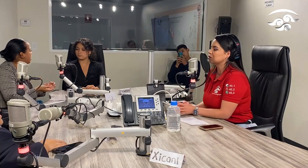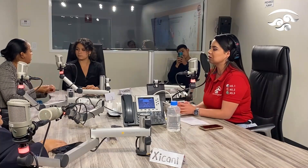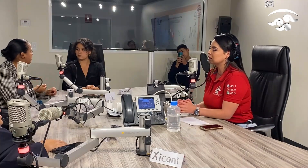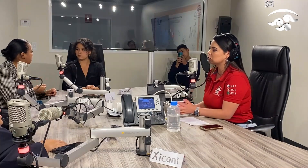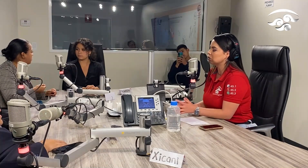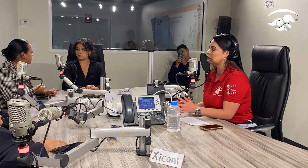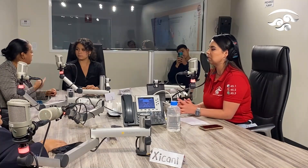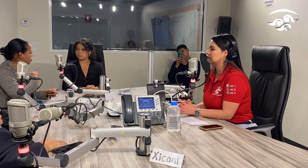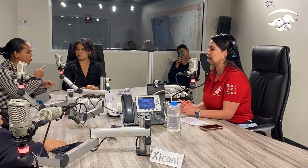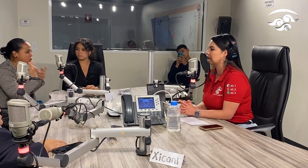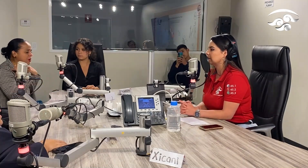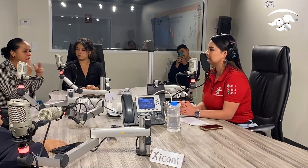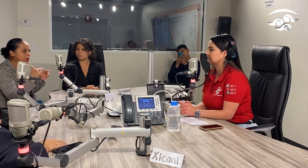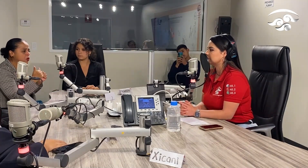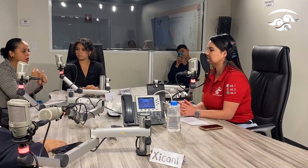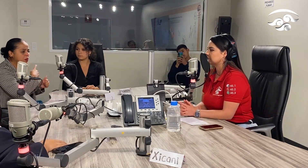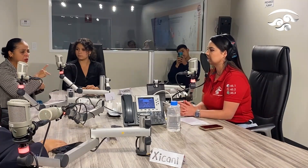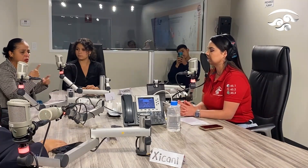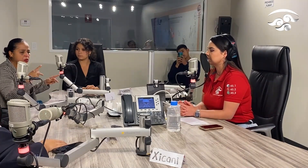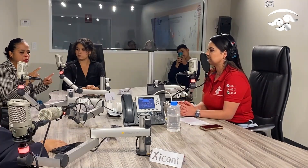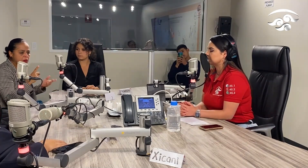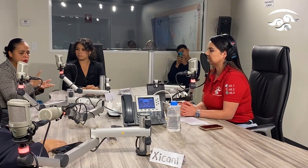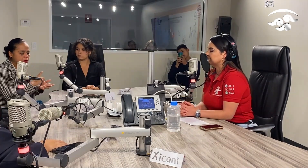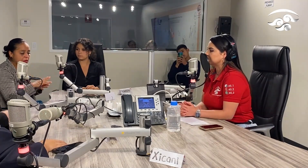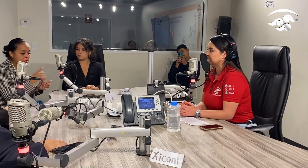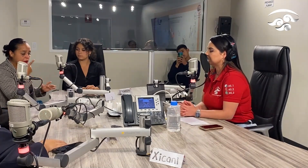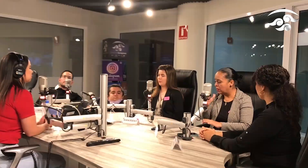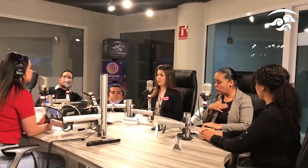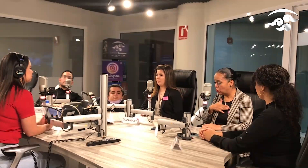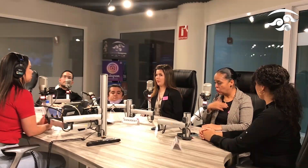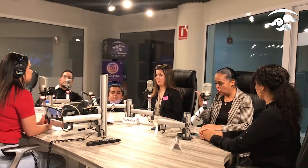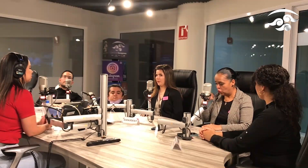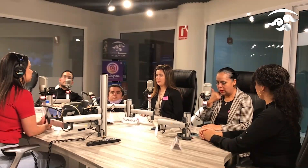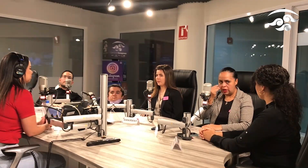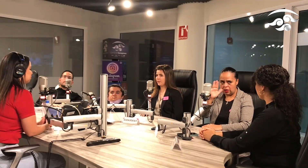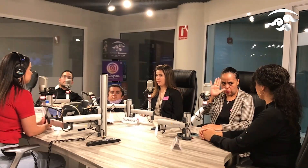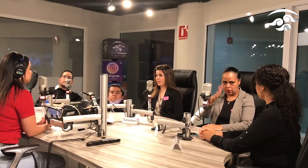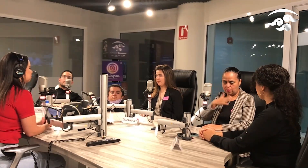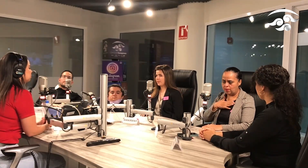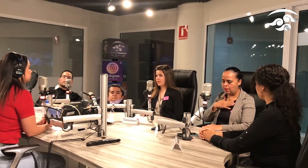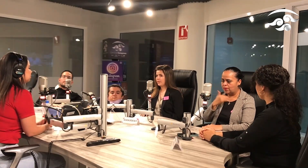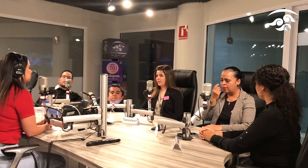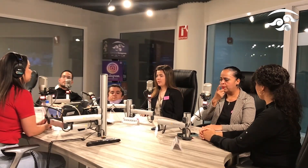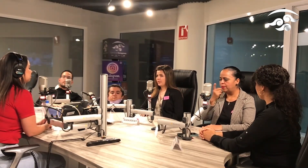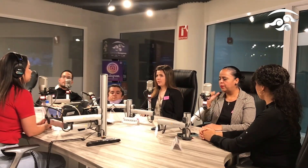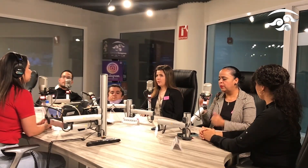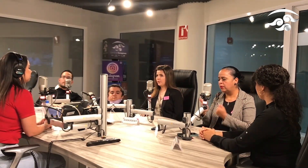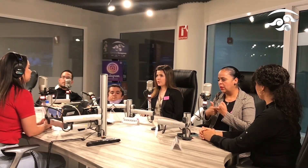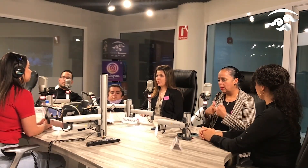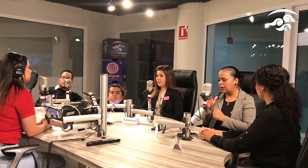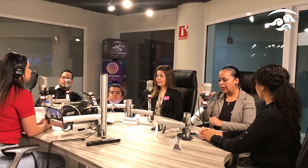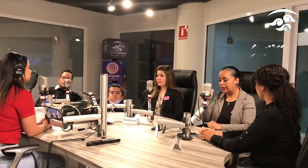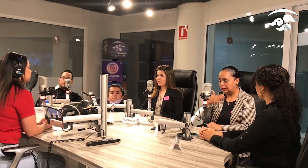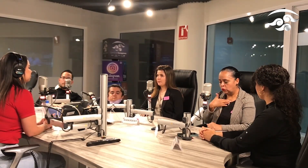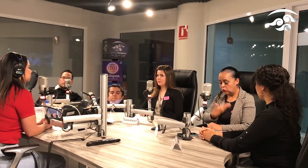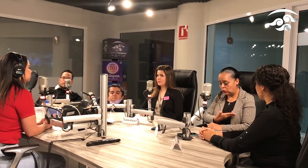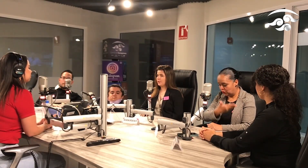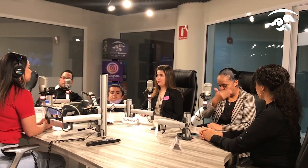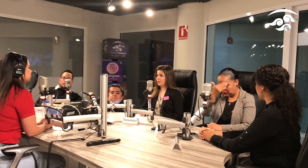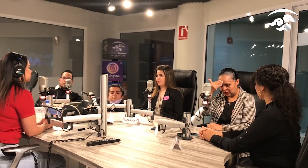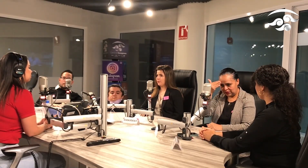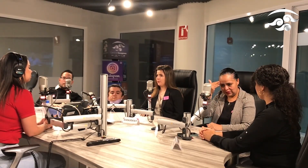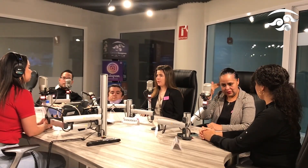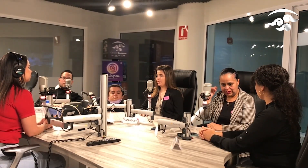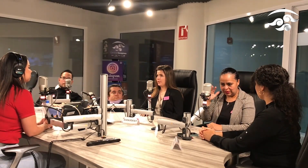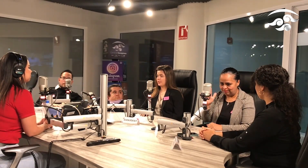esos representantes con discapacidad. Yo quiero tomar la palabra. No sé, si